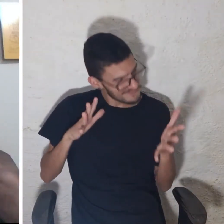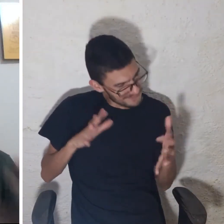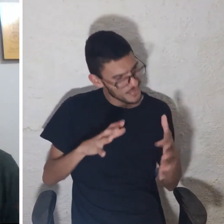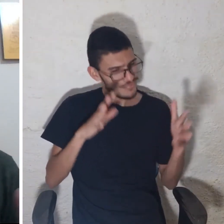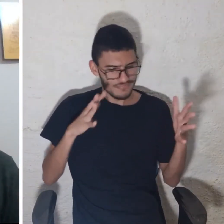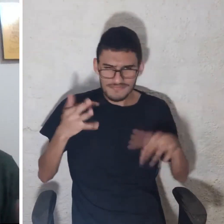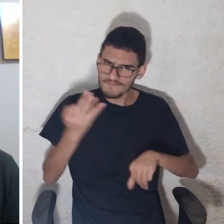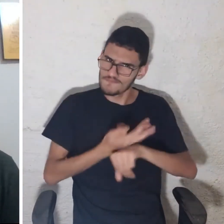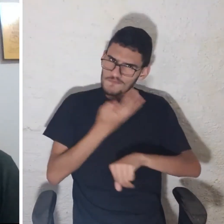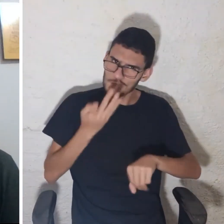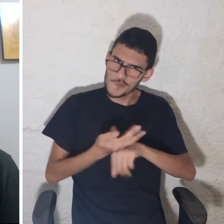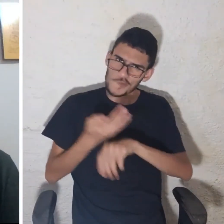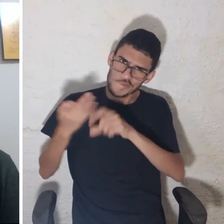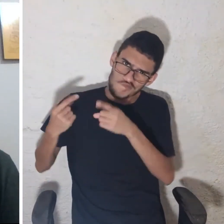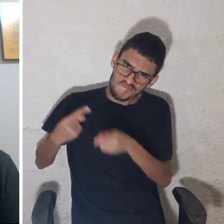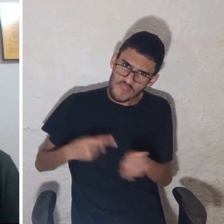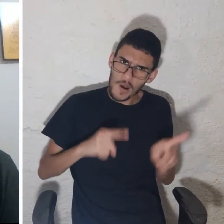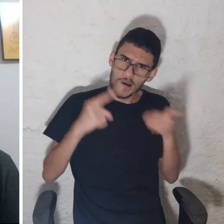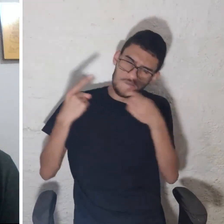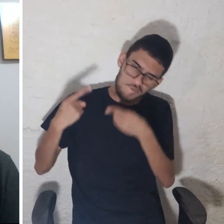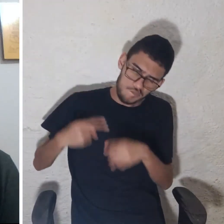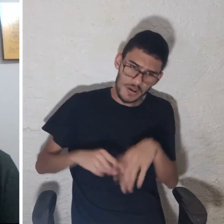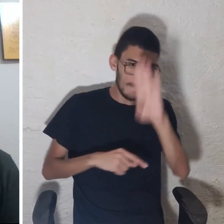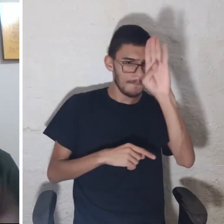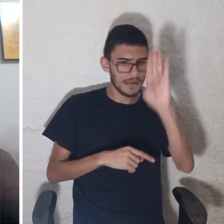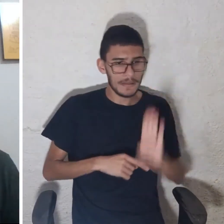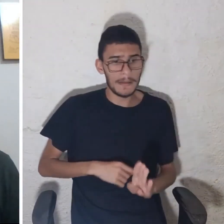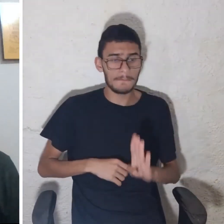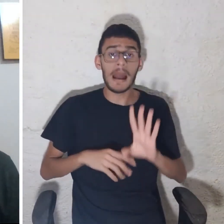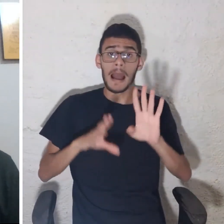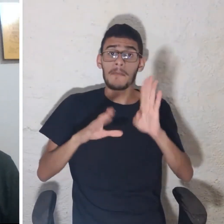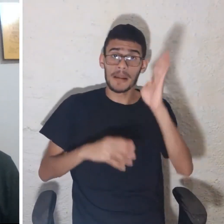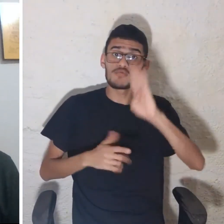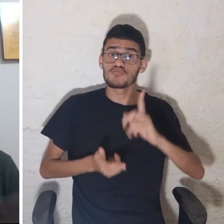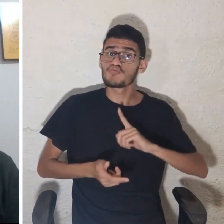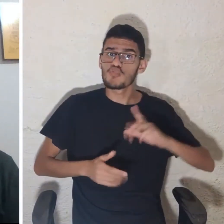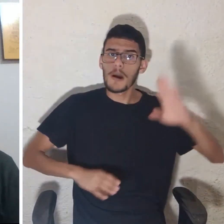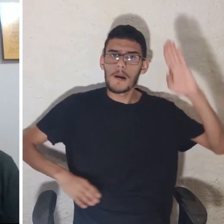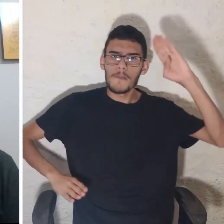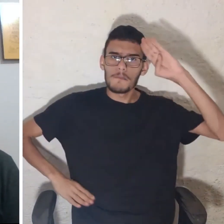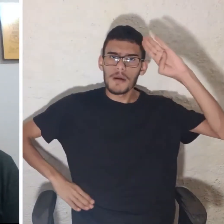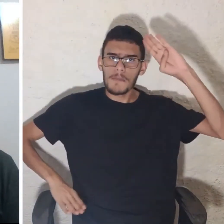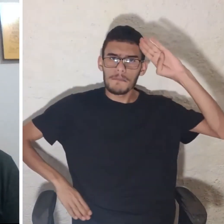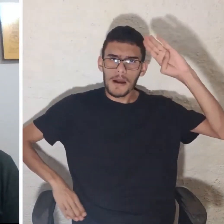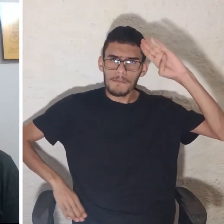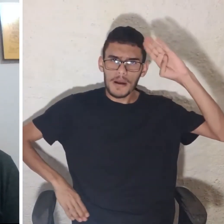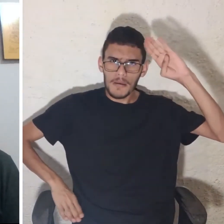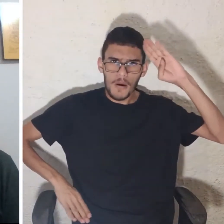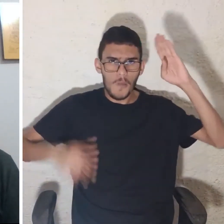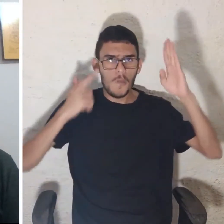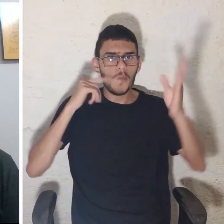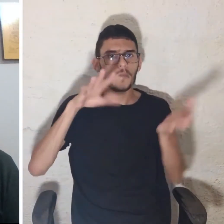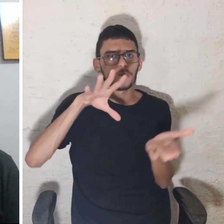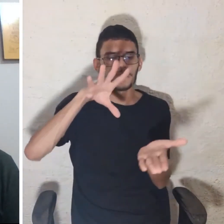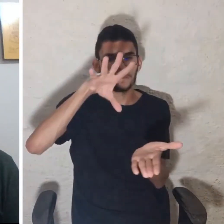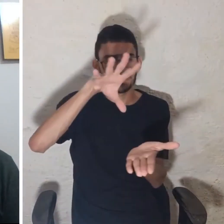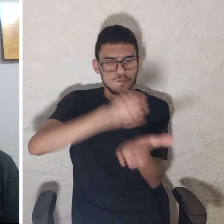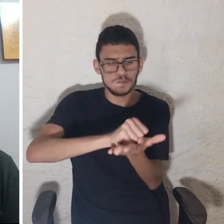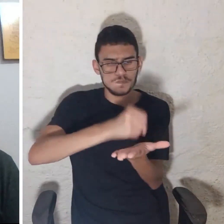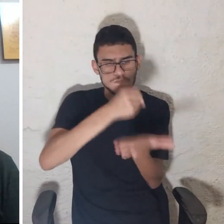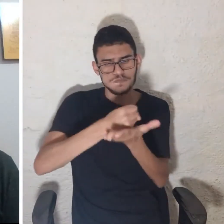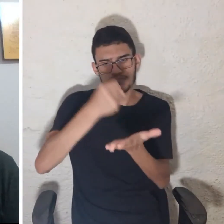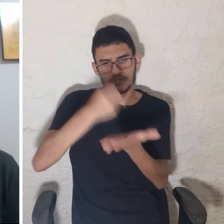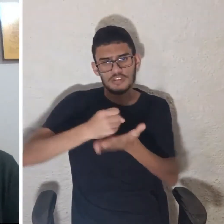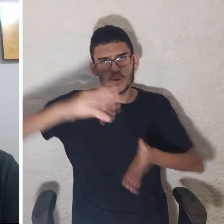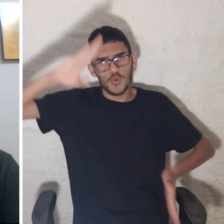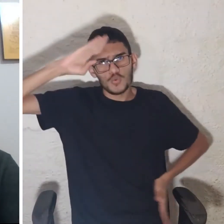portuguesas continuaram aí lutando contra a independência do Brasil. O Brasil não tinha exército, Dom Pedro teve que contratar chamados